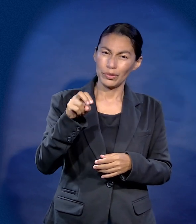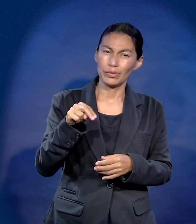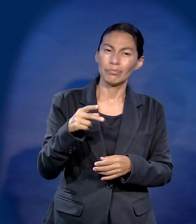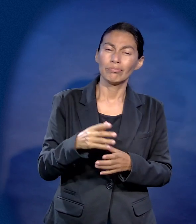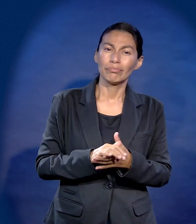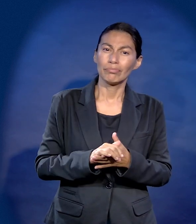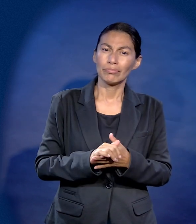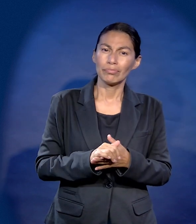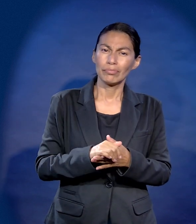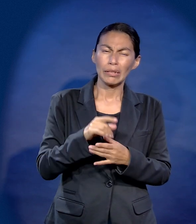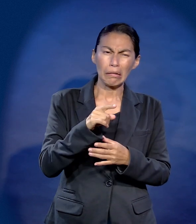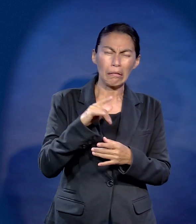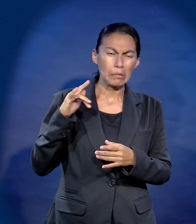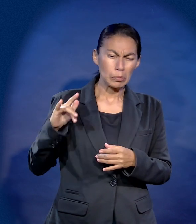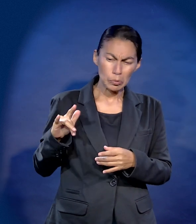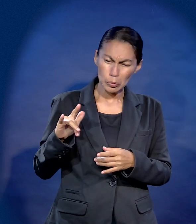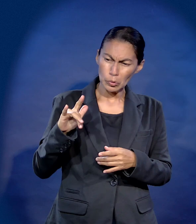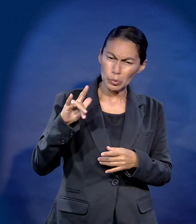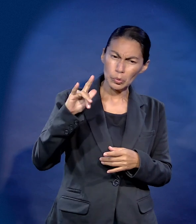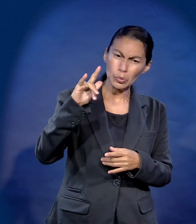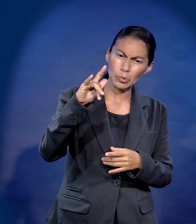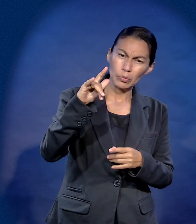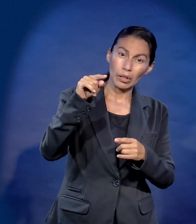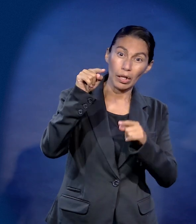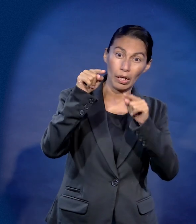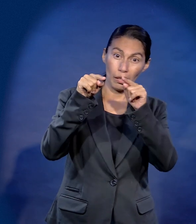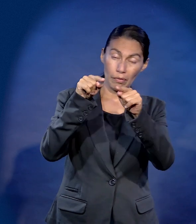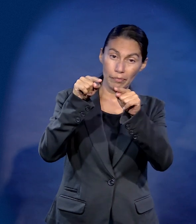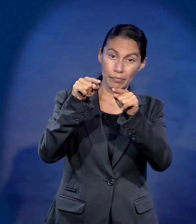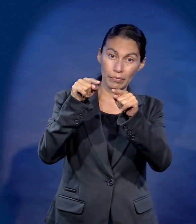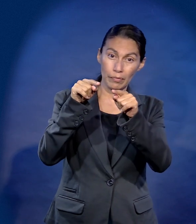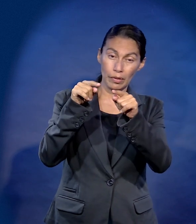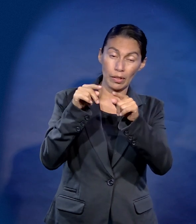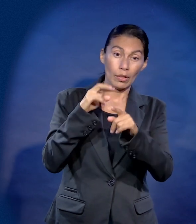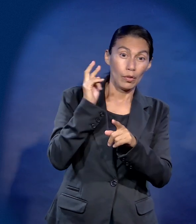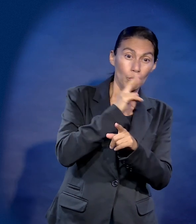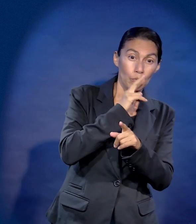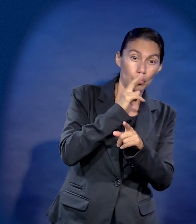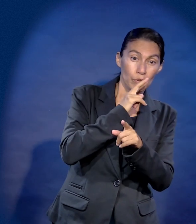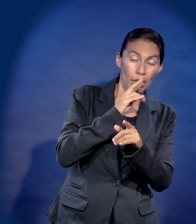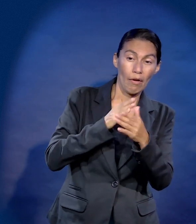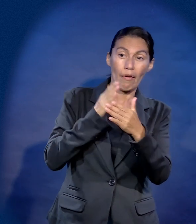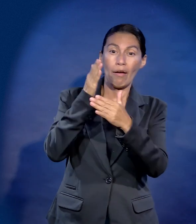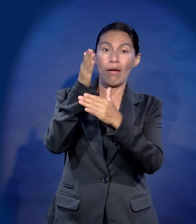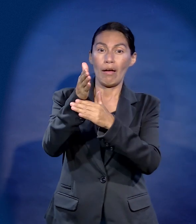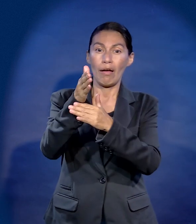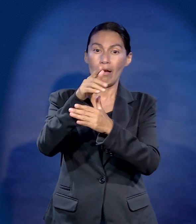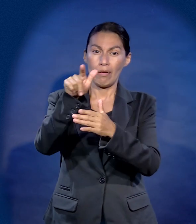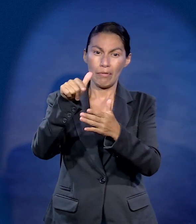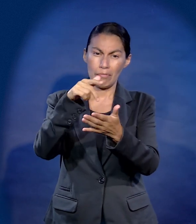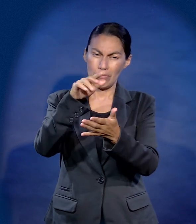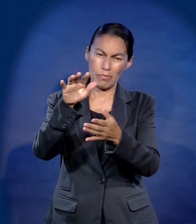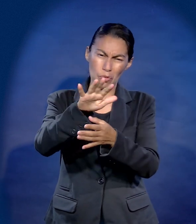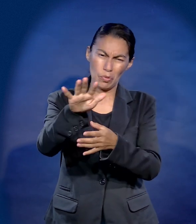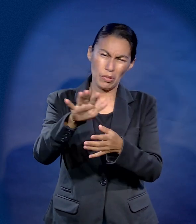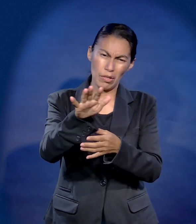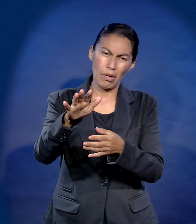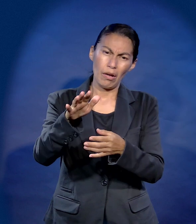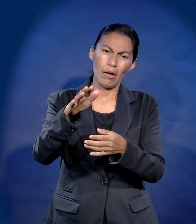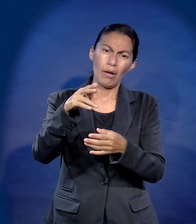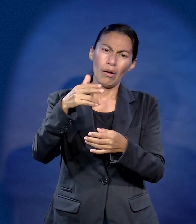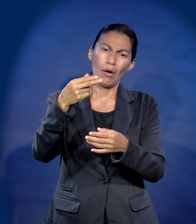para despegar el vuelo 593 de Aeroflot con destino a Hong Kong. Sale de Rusia, perdón, a Hong